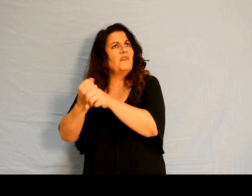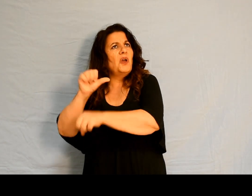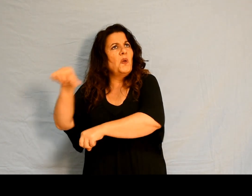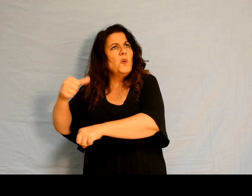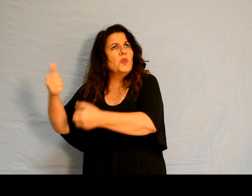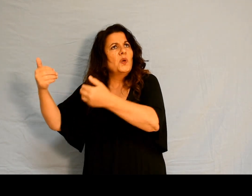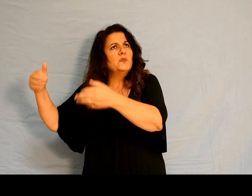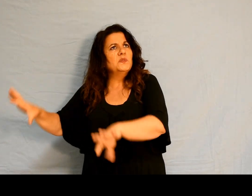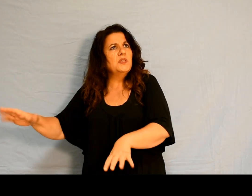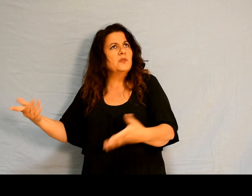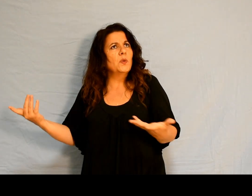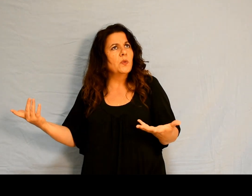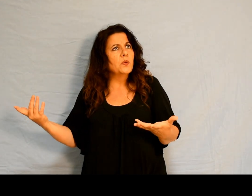chaleur.